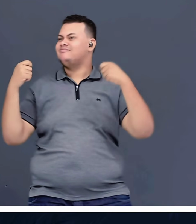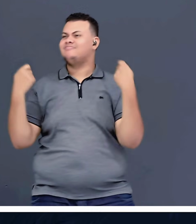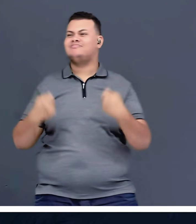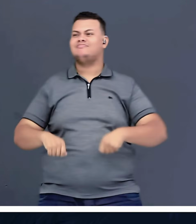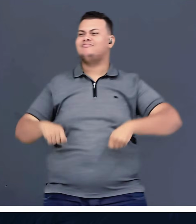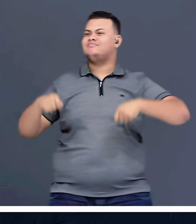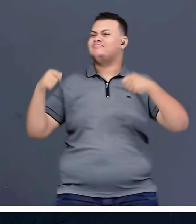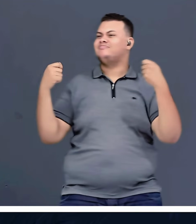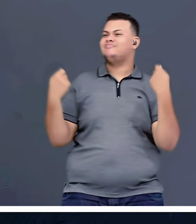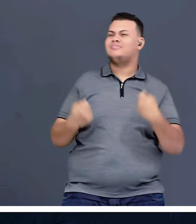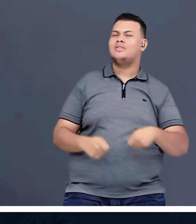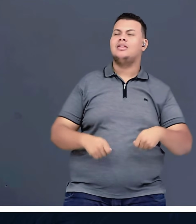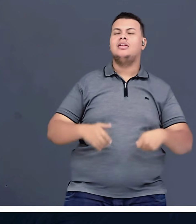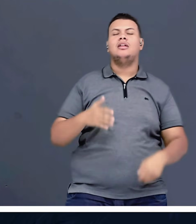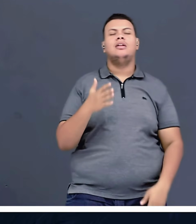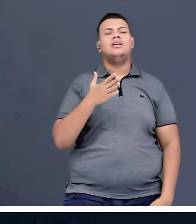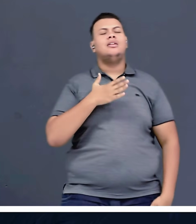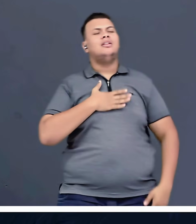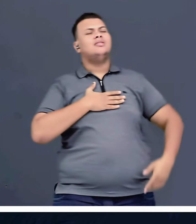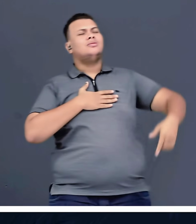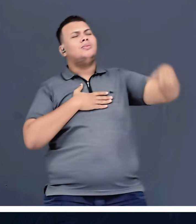necessidades.